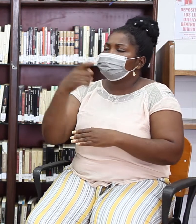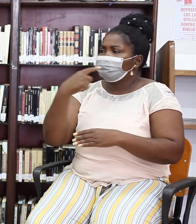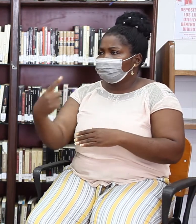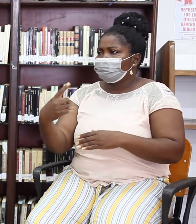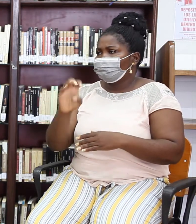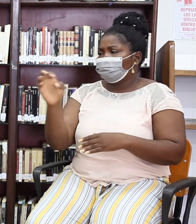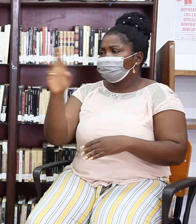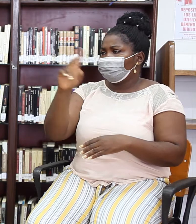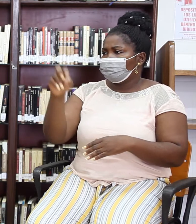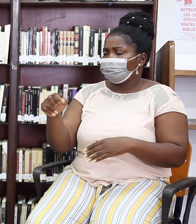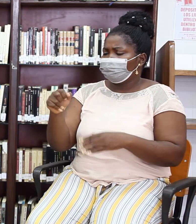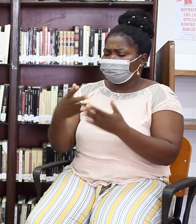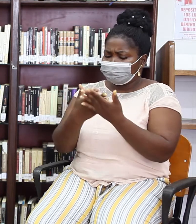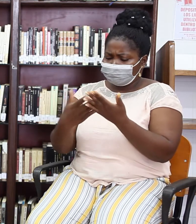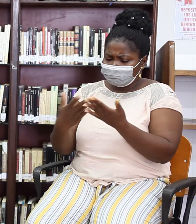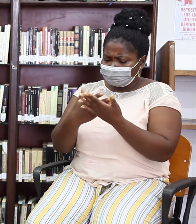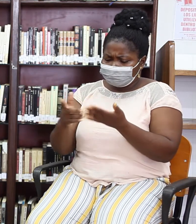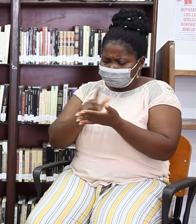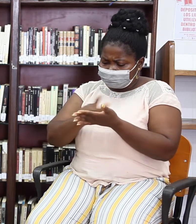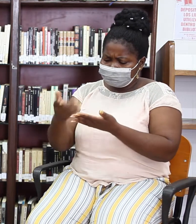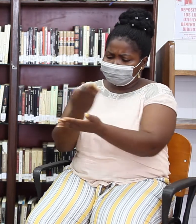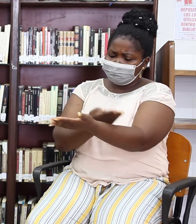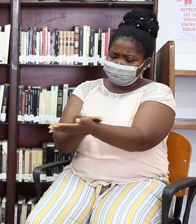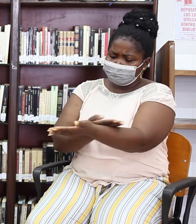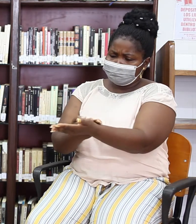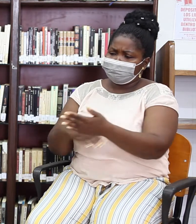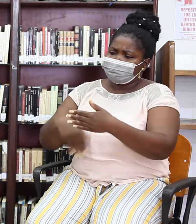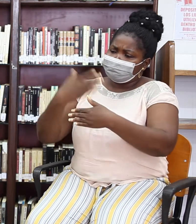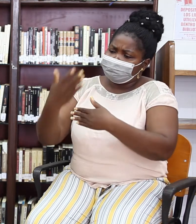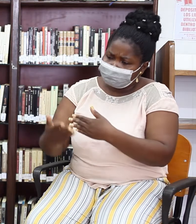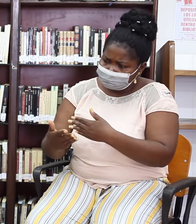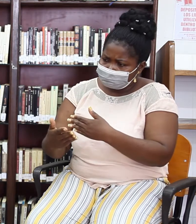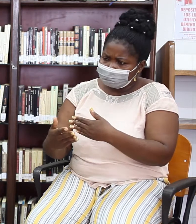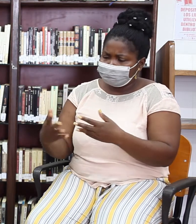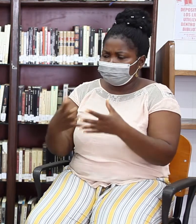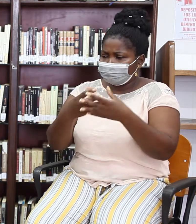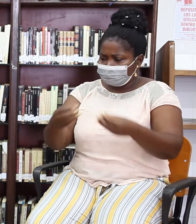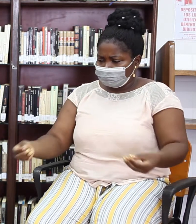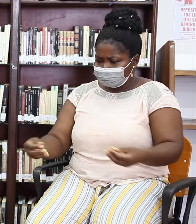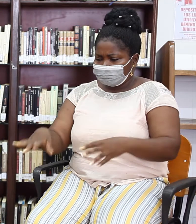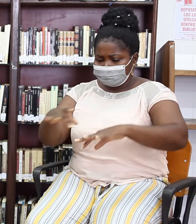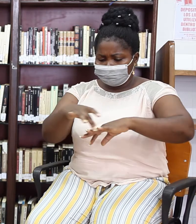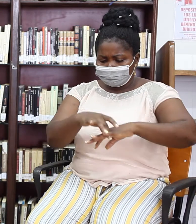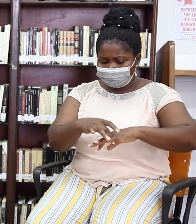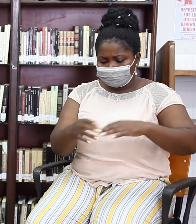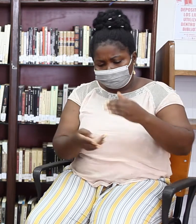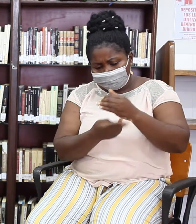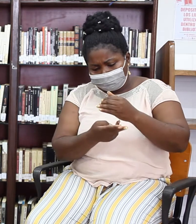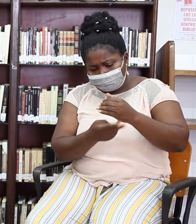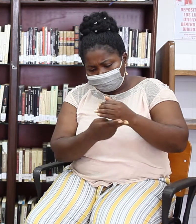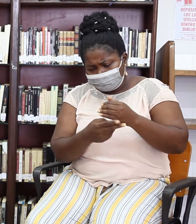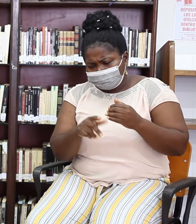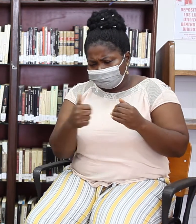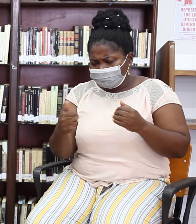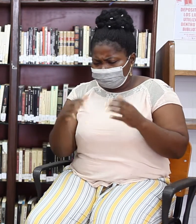túnica de finísimo lino blanco. A continuación, se quitaba el anillo y lo escondía en un